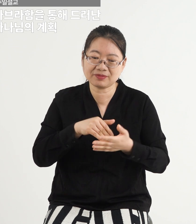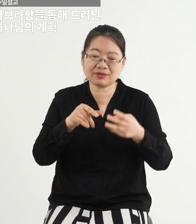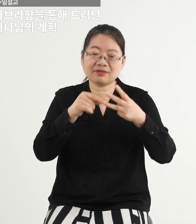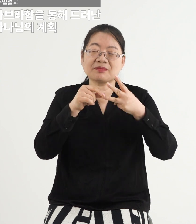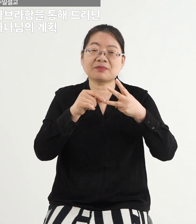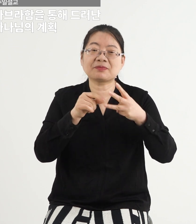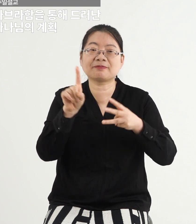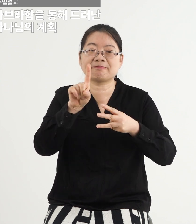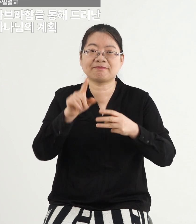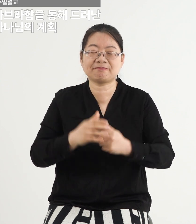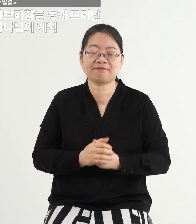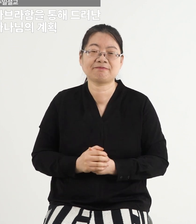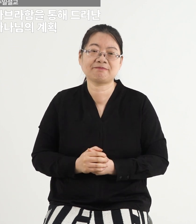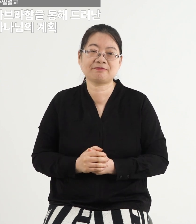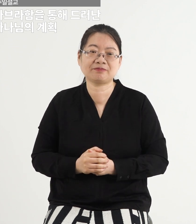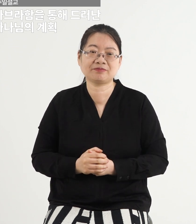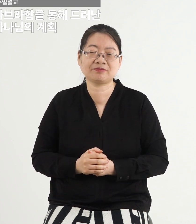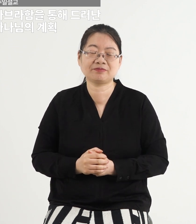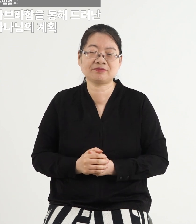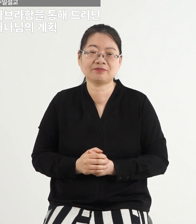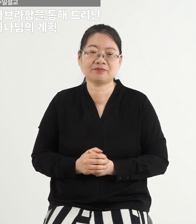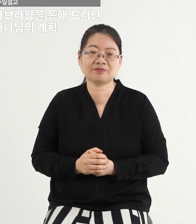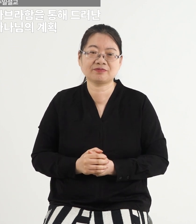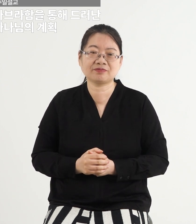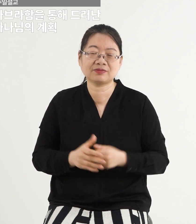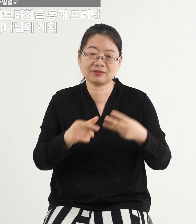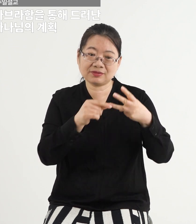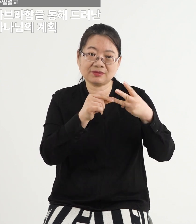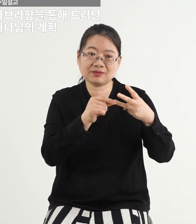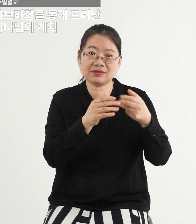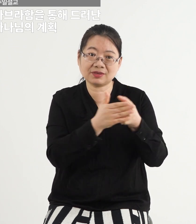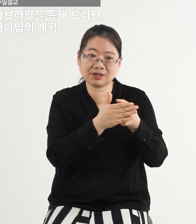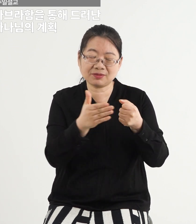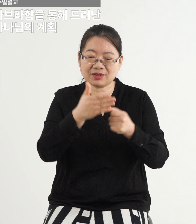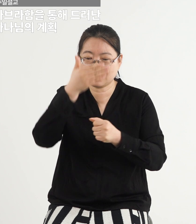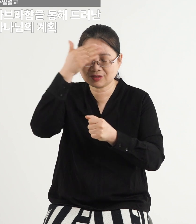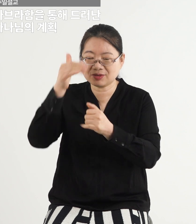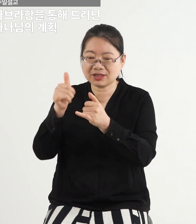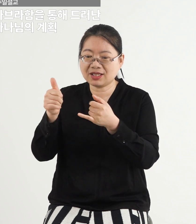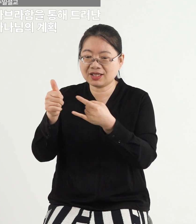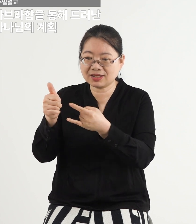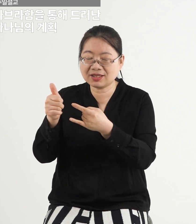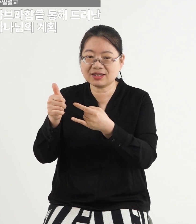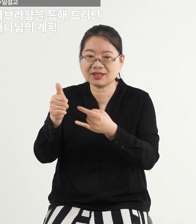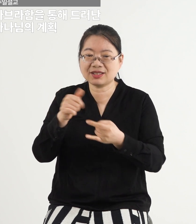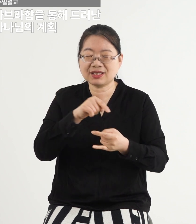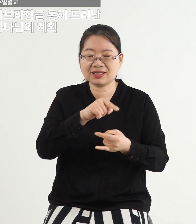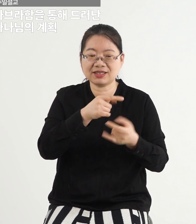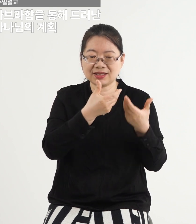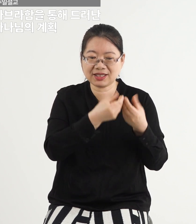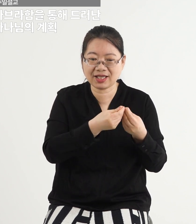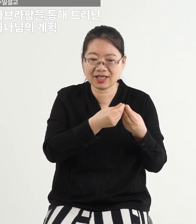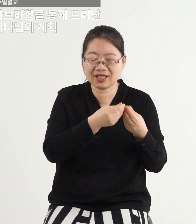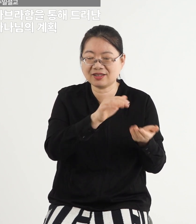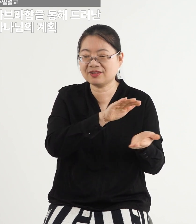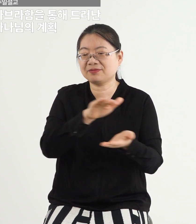3번째가 뭐냐면 제가 사실 이 대목 때문에 청년들에게 그 말을